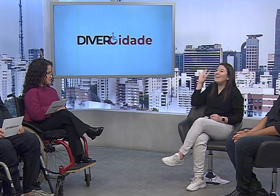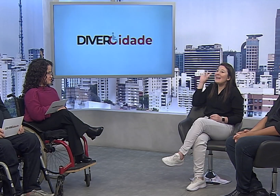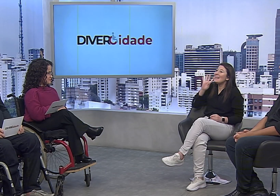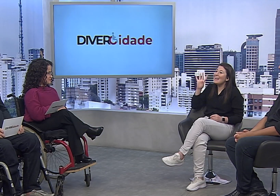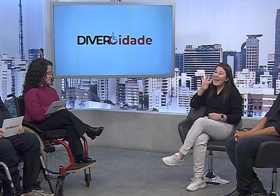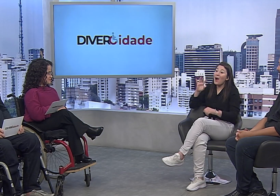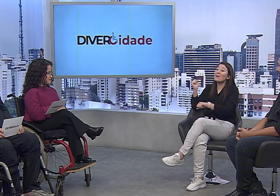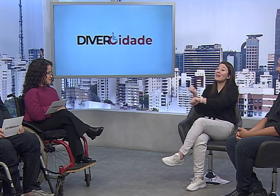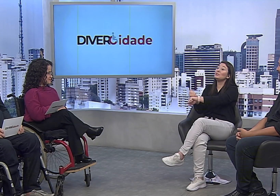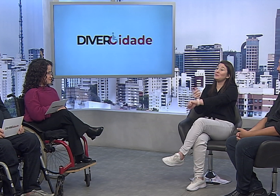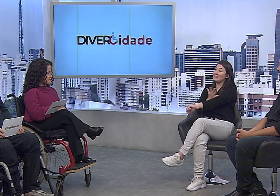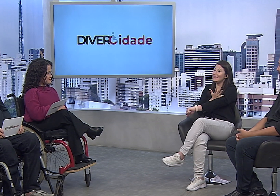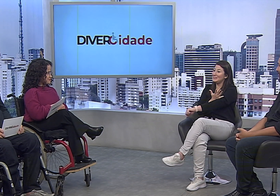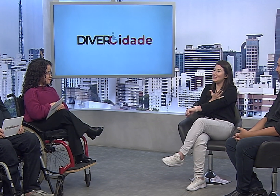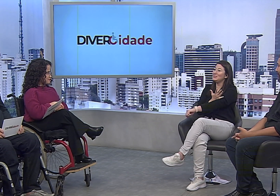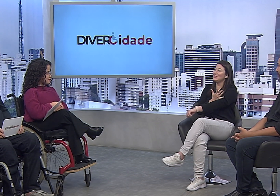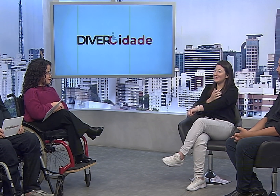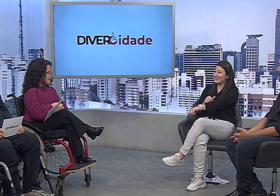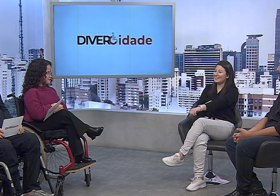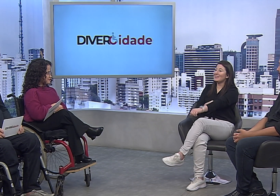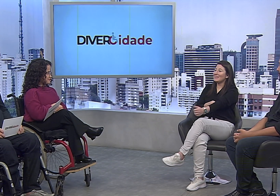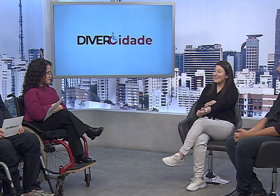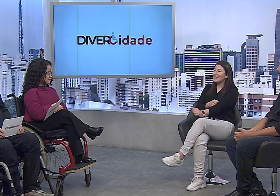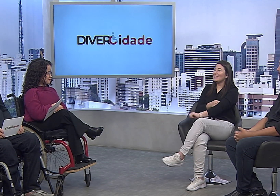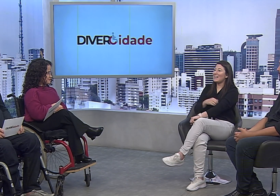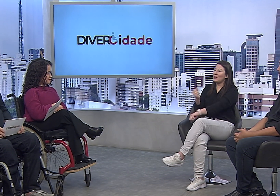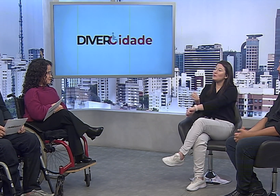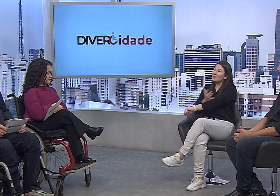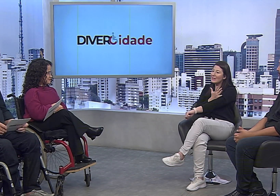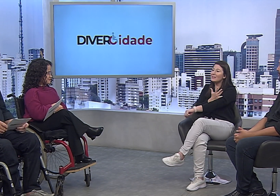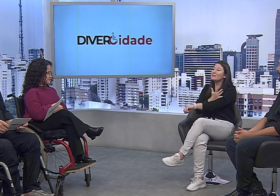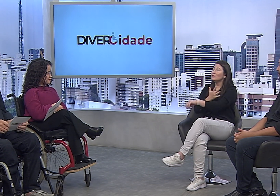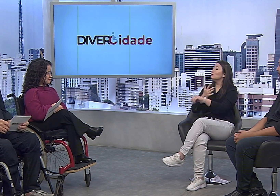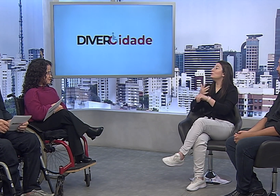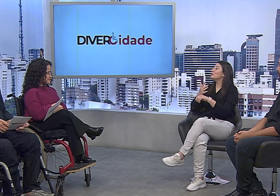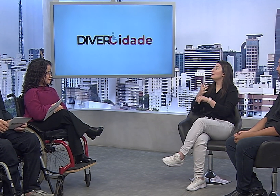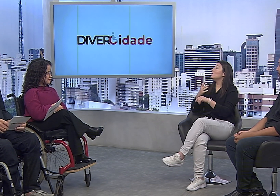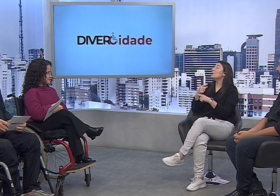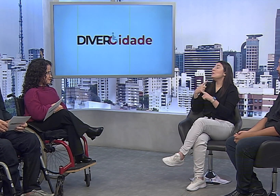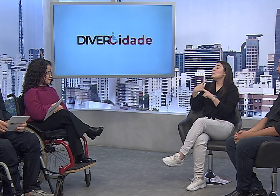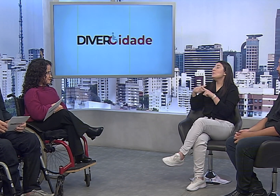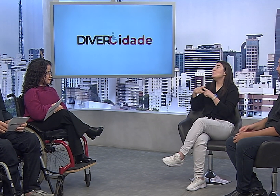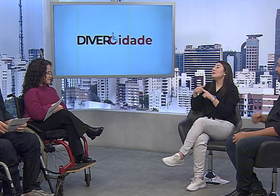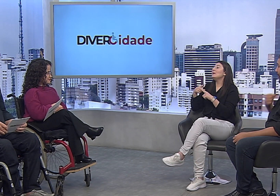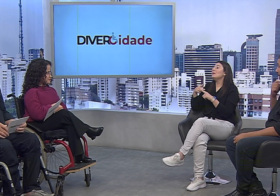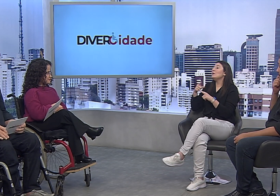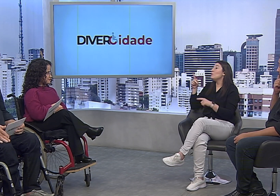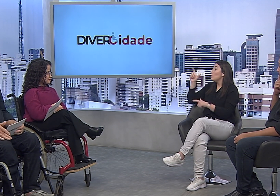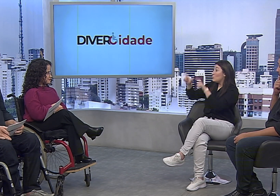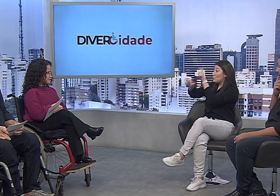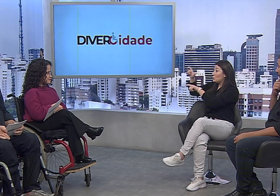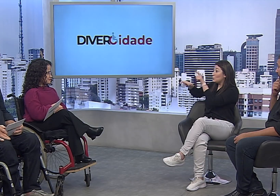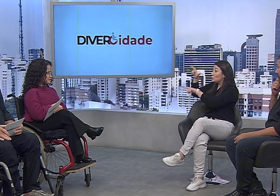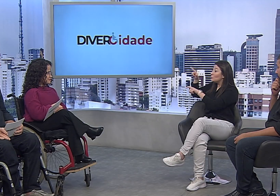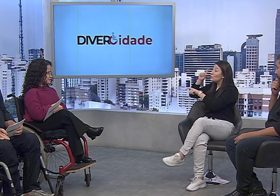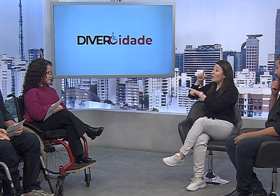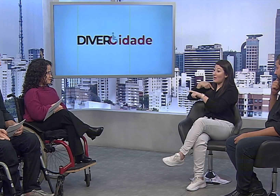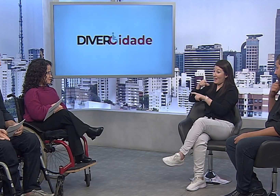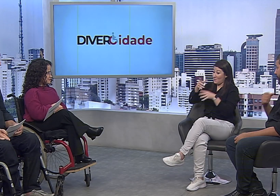Nossa, foi uma experiência incrível, muito legal e emocionante também,